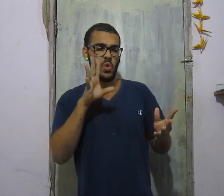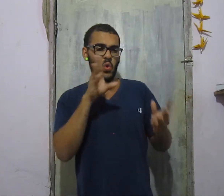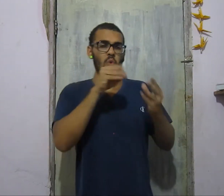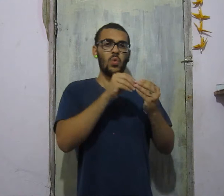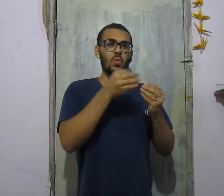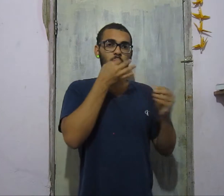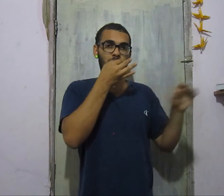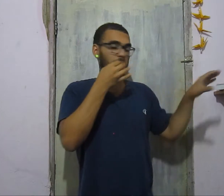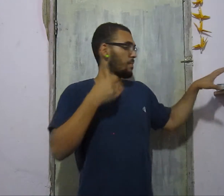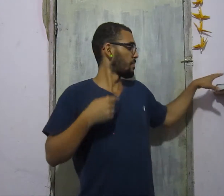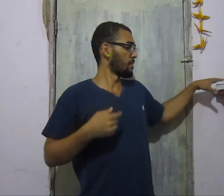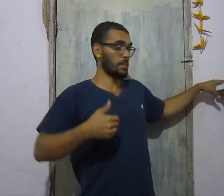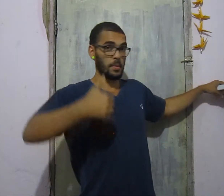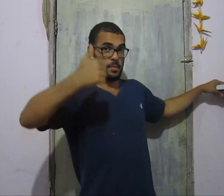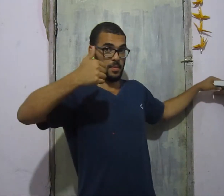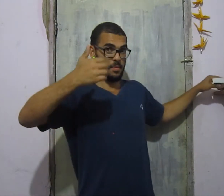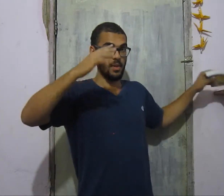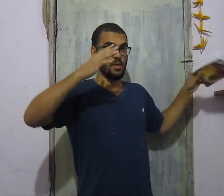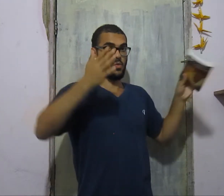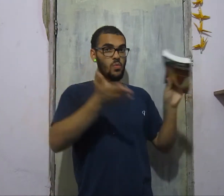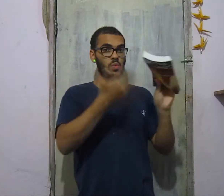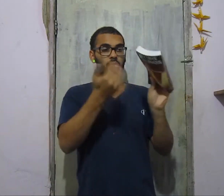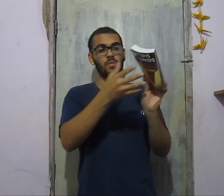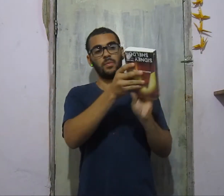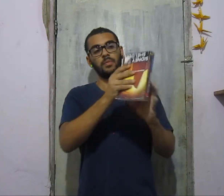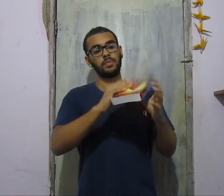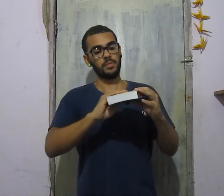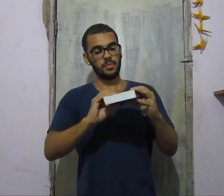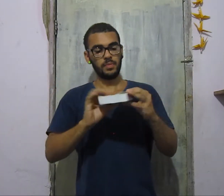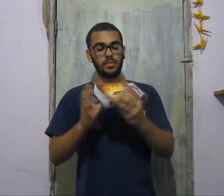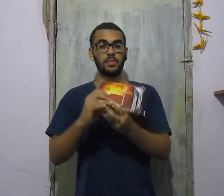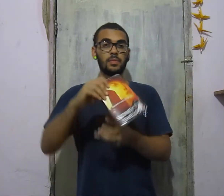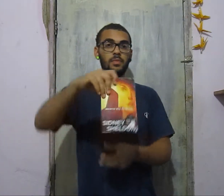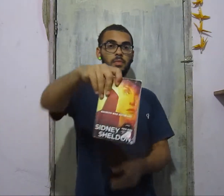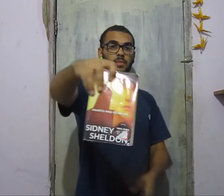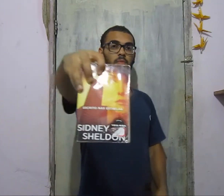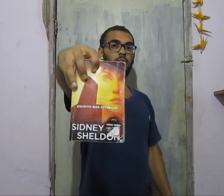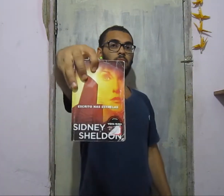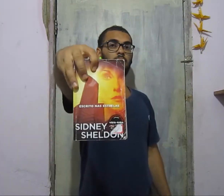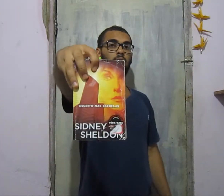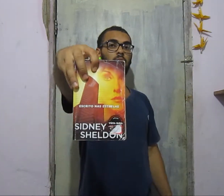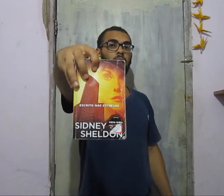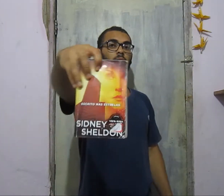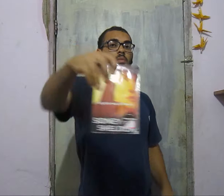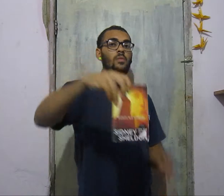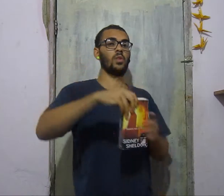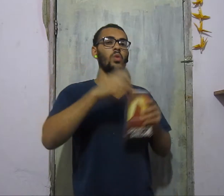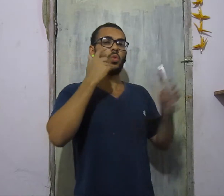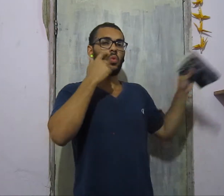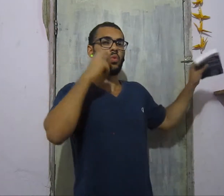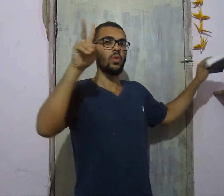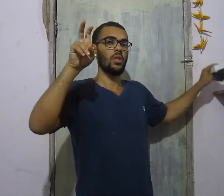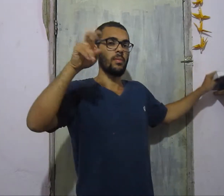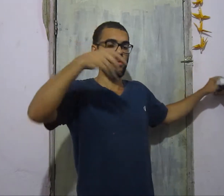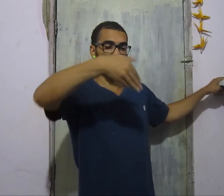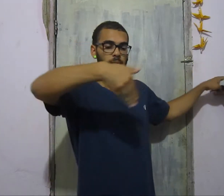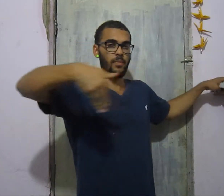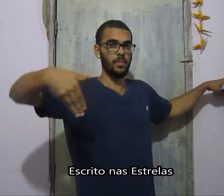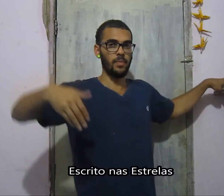Agora eu vou fazer um breve resumo, né, do primeiro livro, que é esse aqui. O nome do livro é Escrito nas